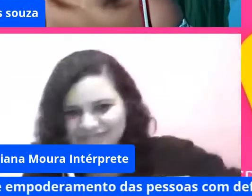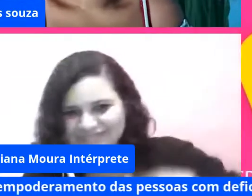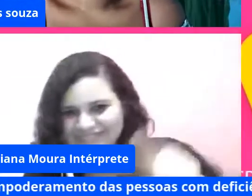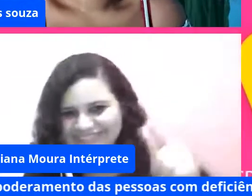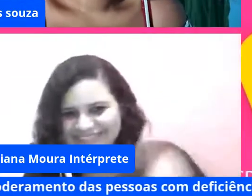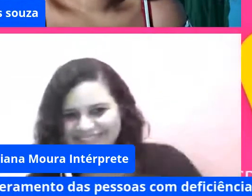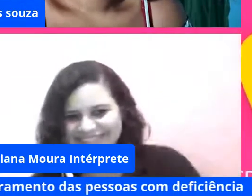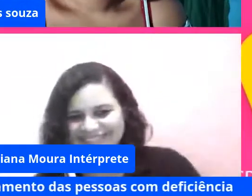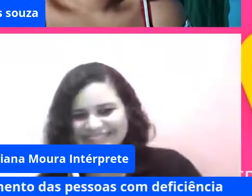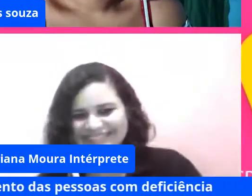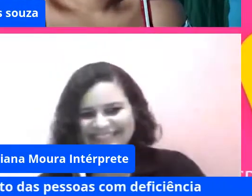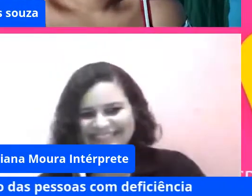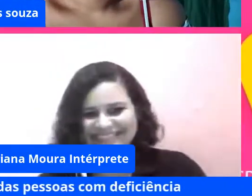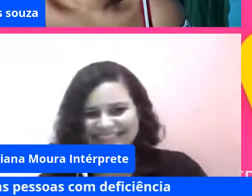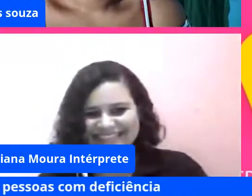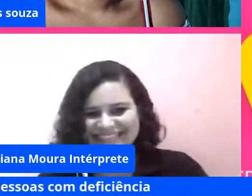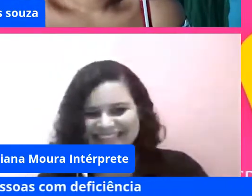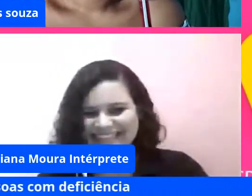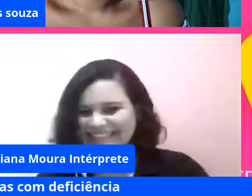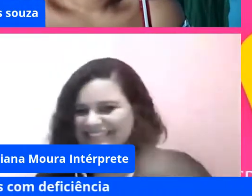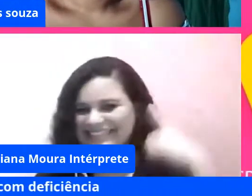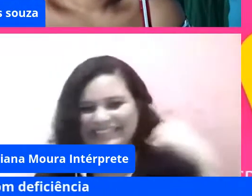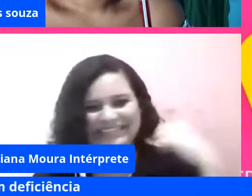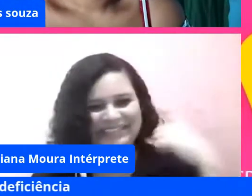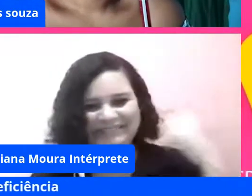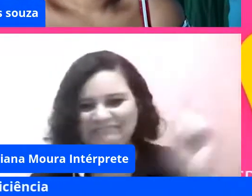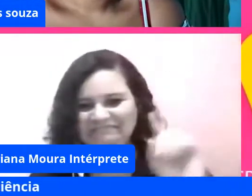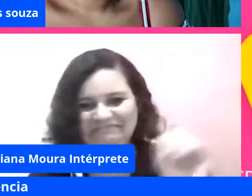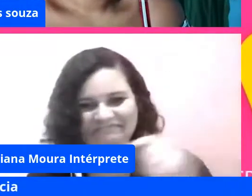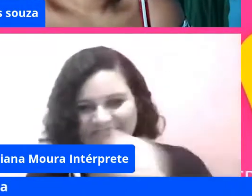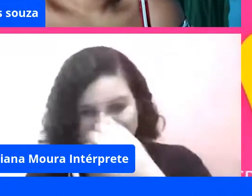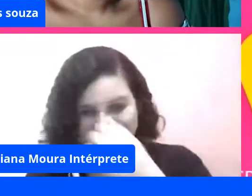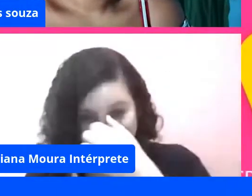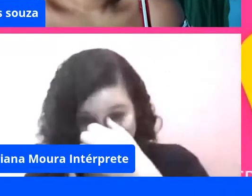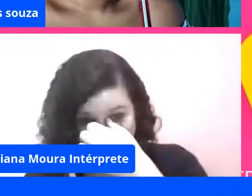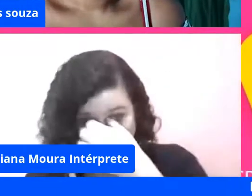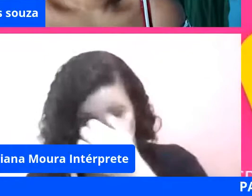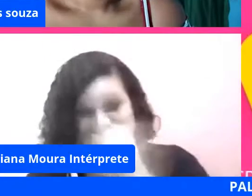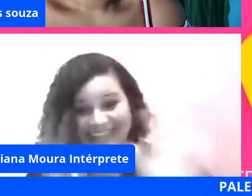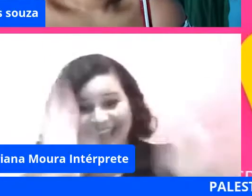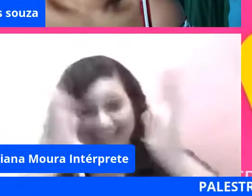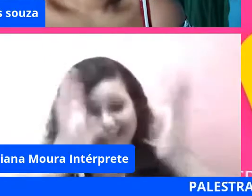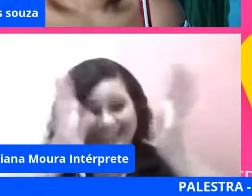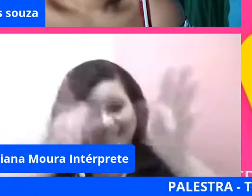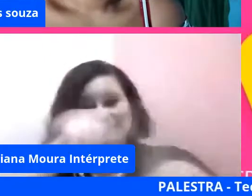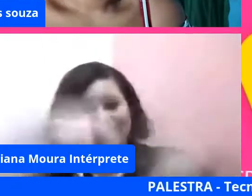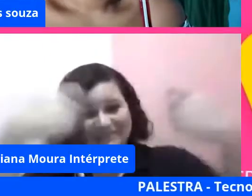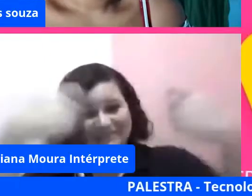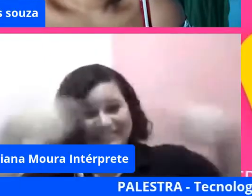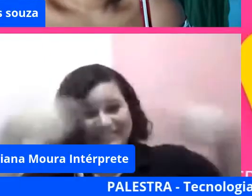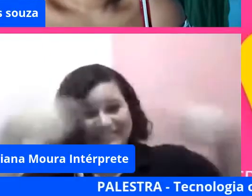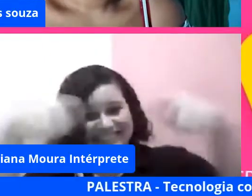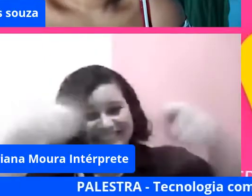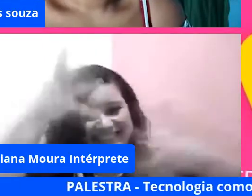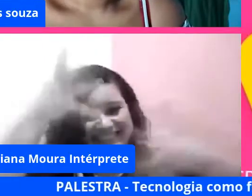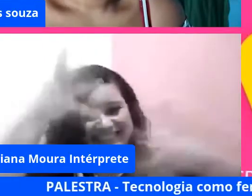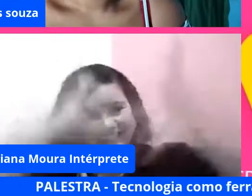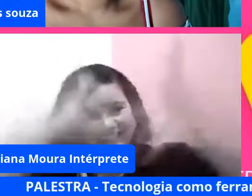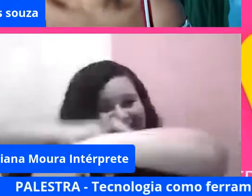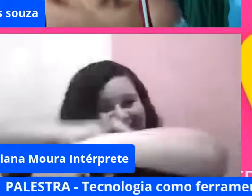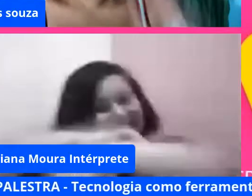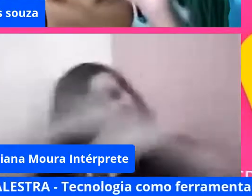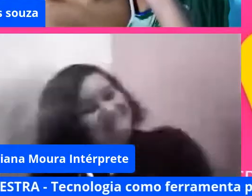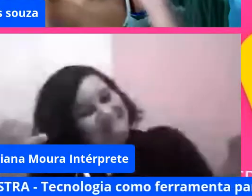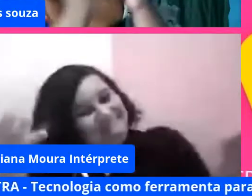Não, não voltou, não. Você vai ter que falar em Libras, André, não vai ter jeito. André já está dando risada.